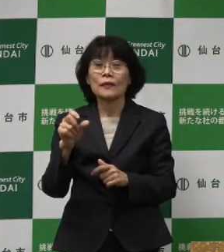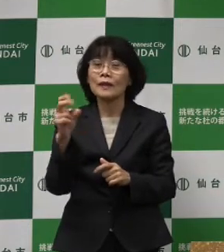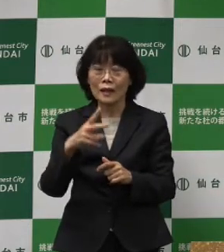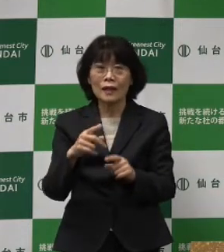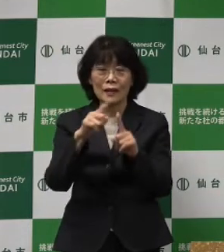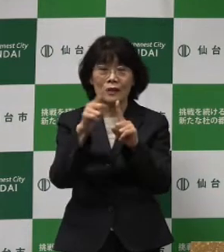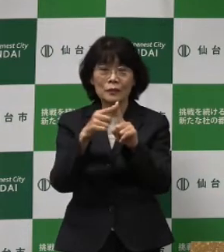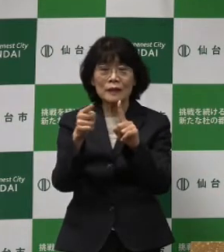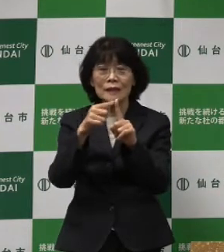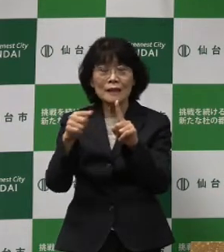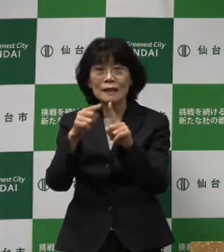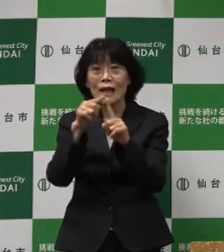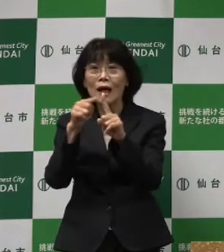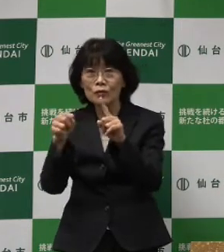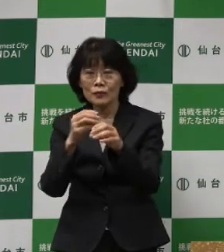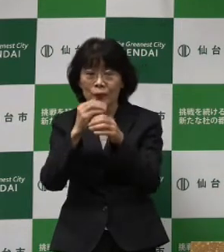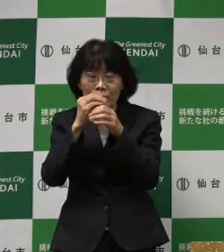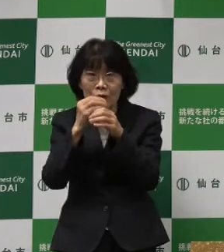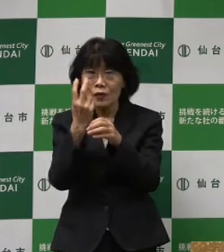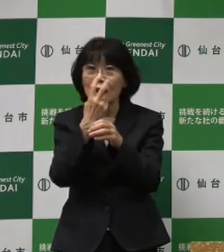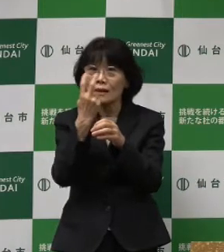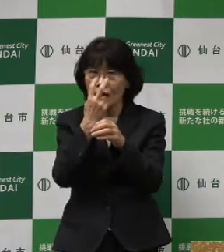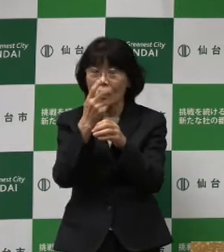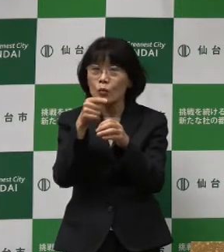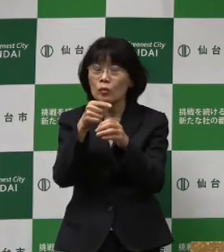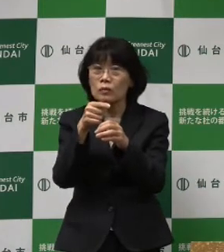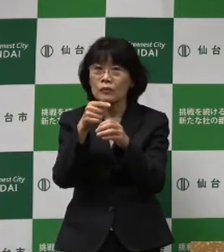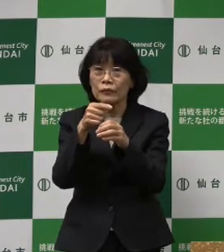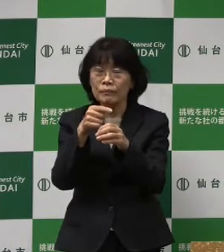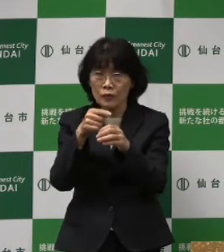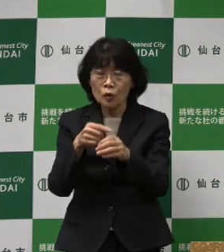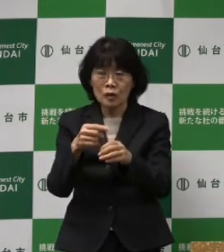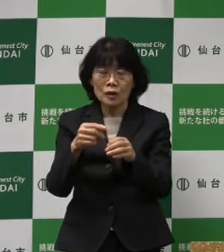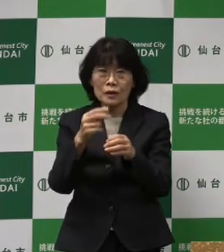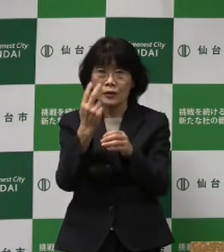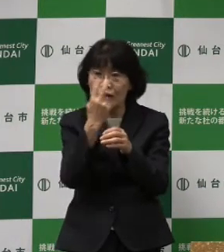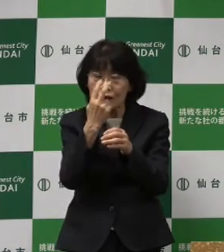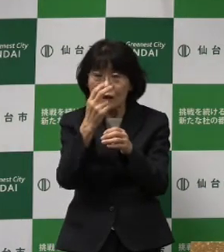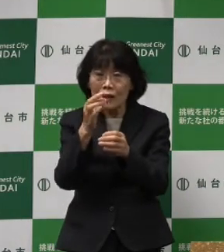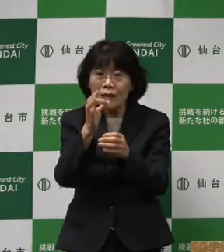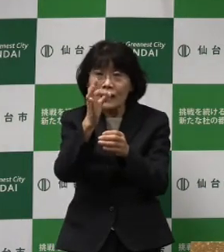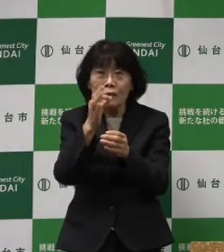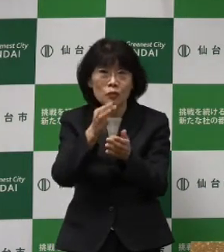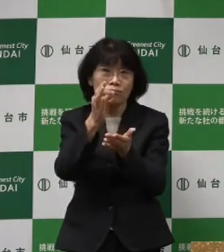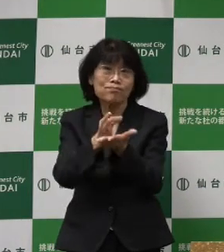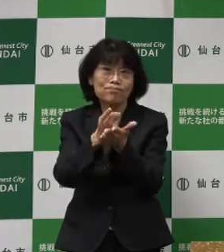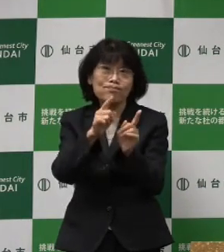PCR 検査 の, 安い金額で、検査も可能な状